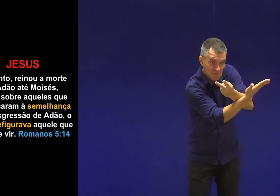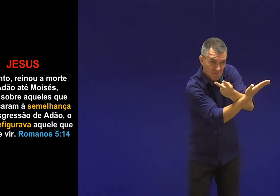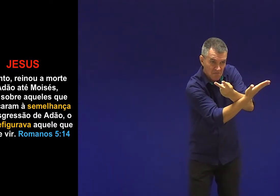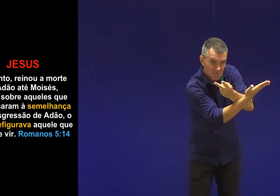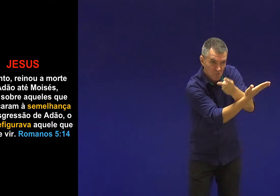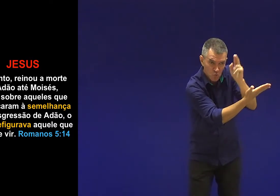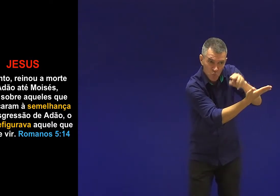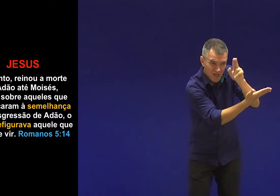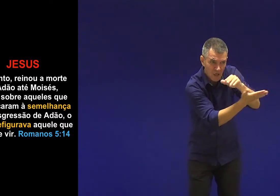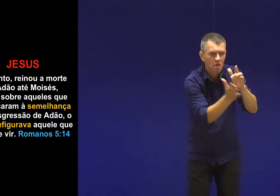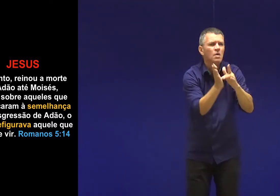Jesus?